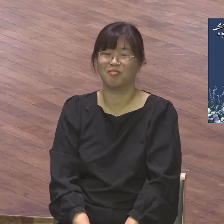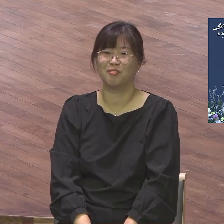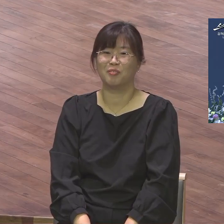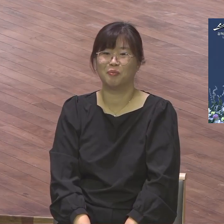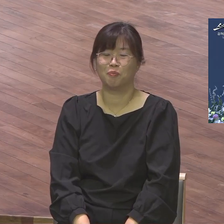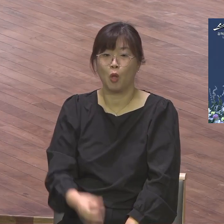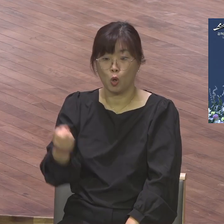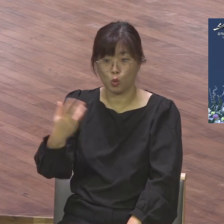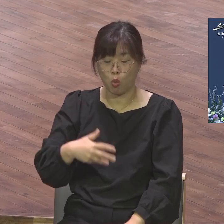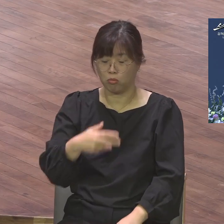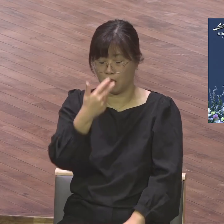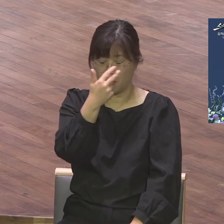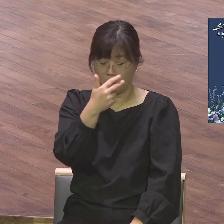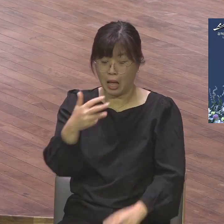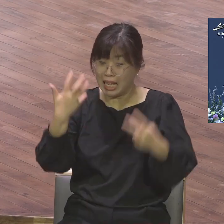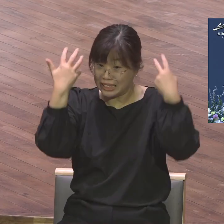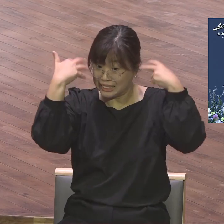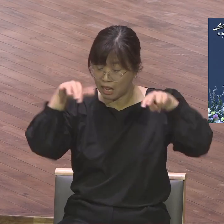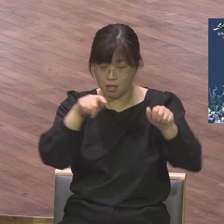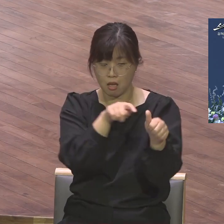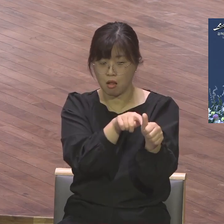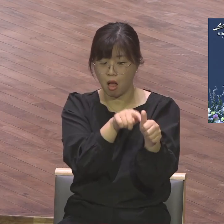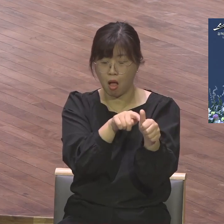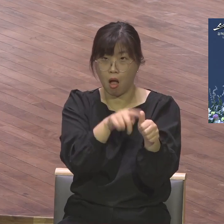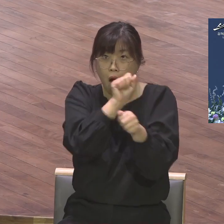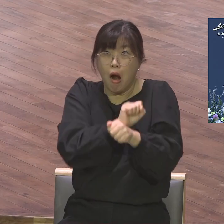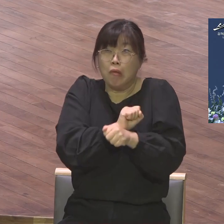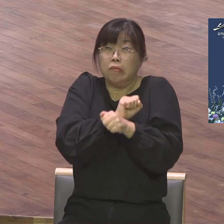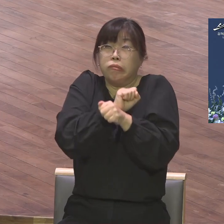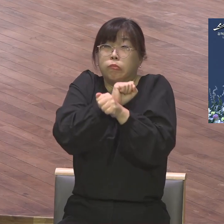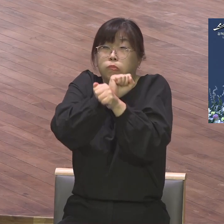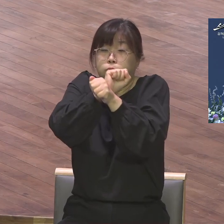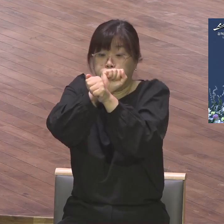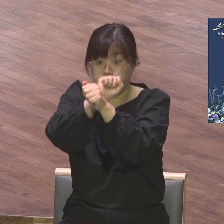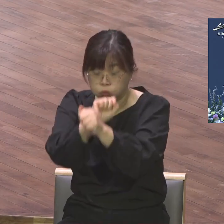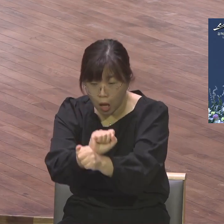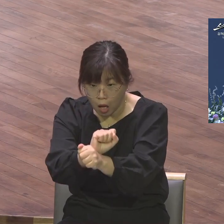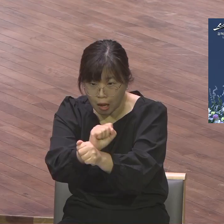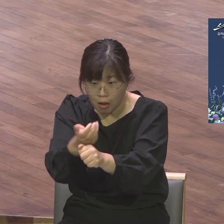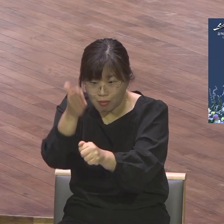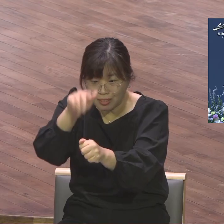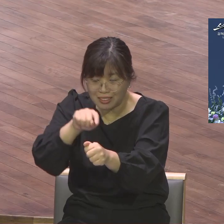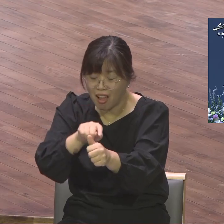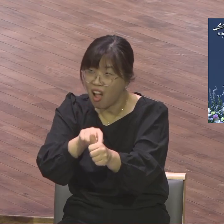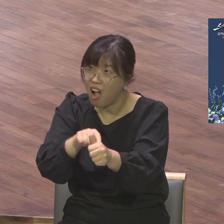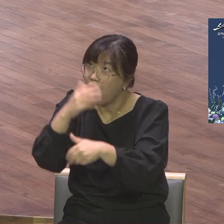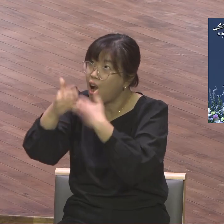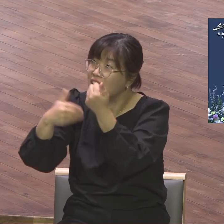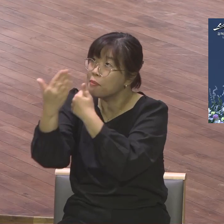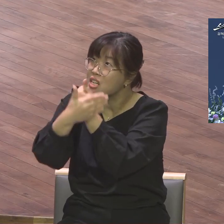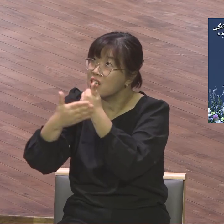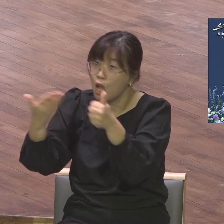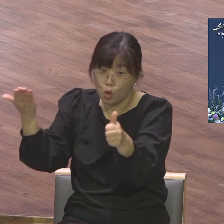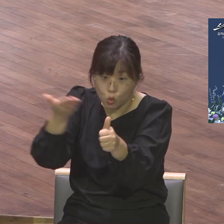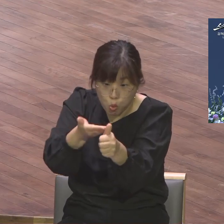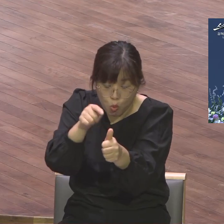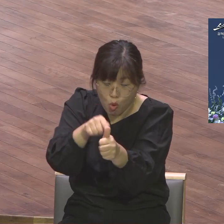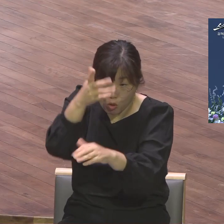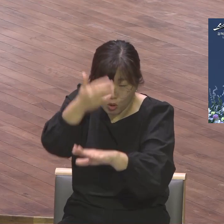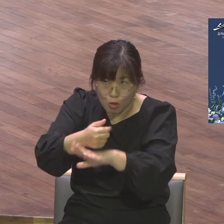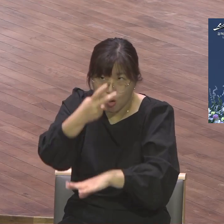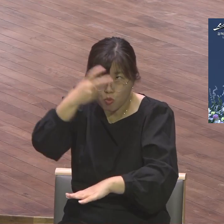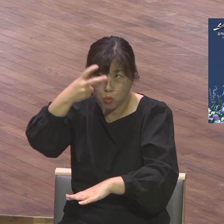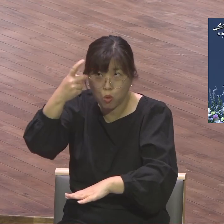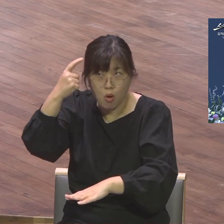포로로 잡혀갔는데 하나님의 은혜가 임하니까 이방의 수많은 대적자를 통해 대시대적으로 쓰임받는 증거를 보여줘.